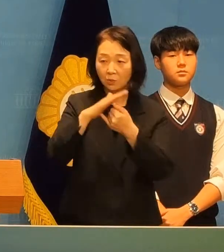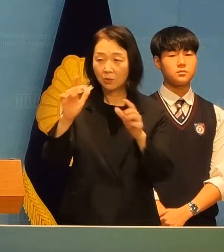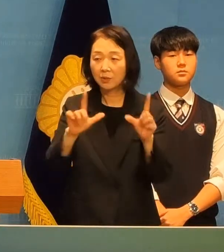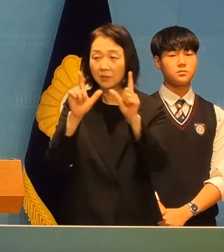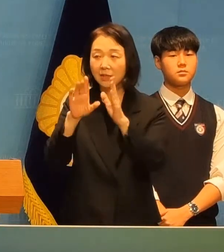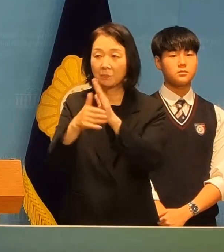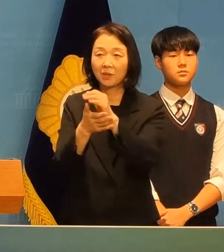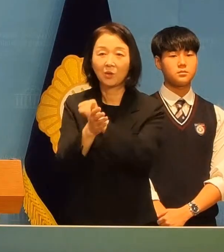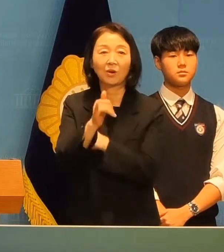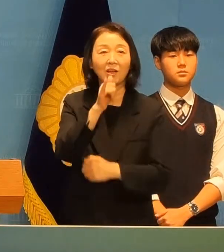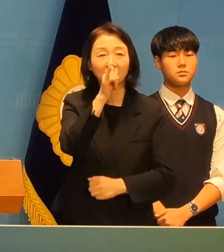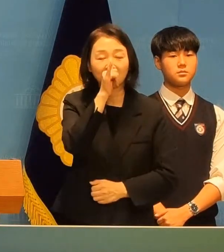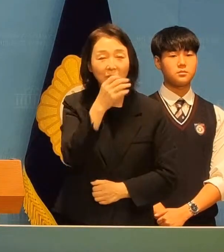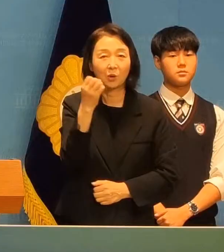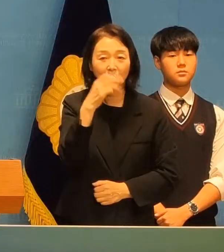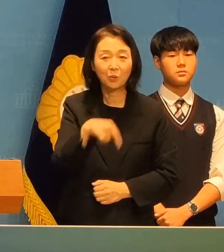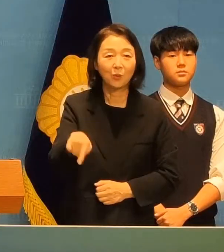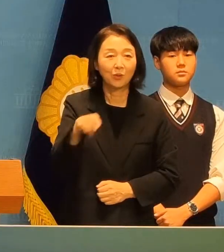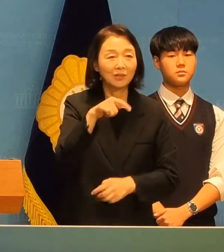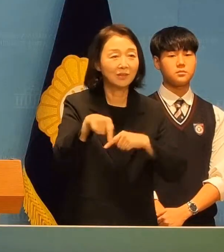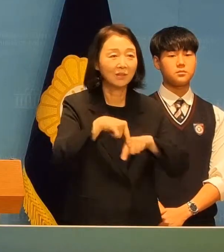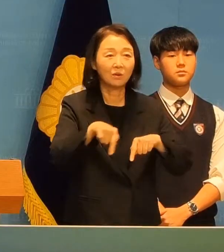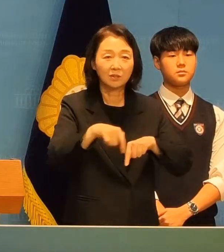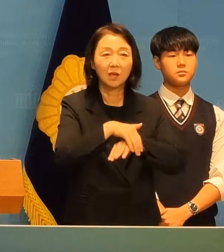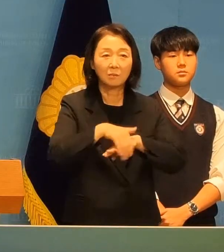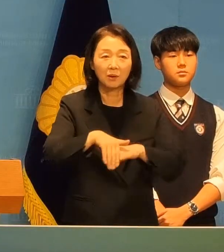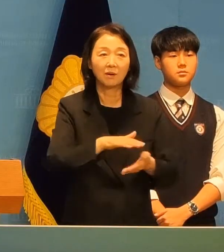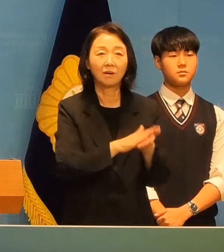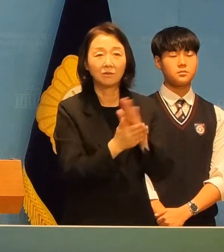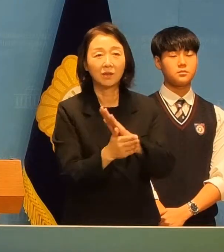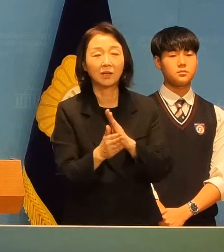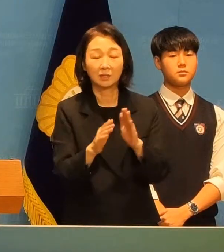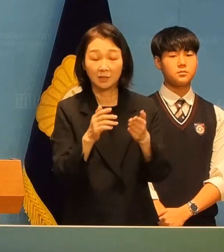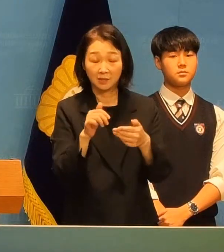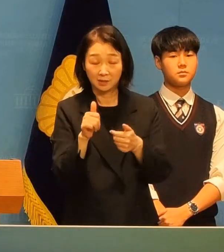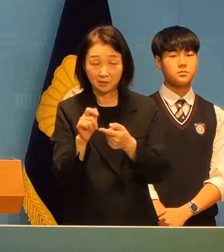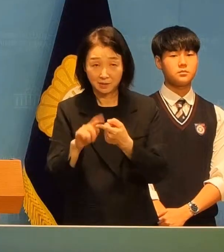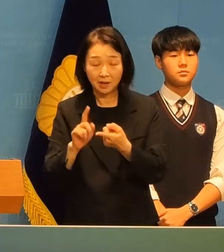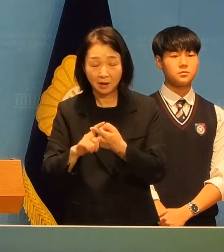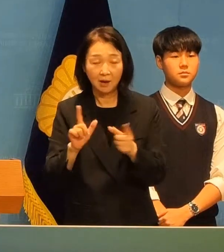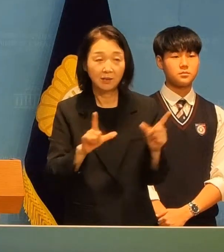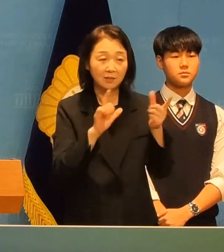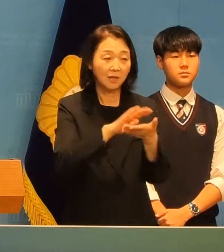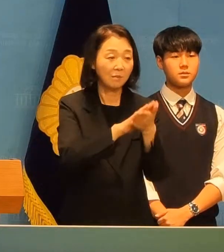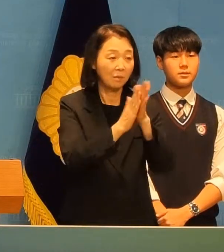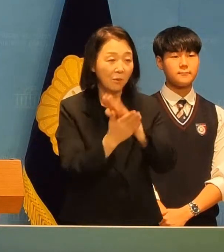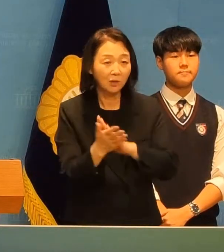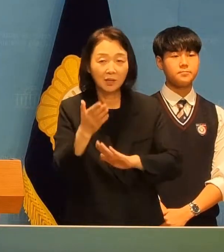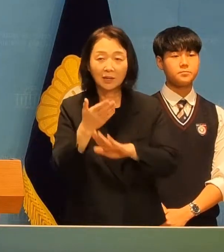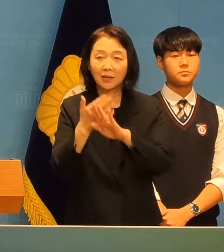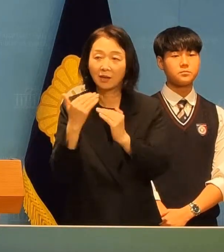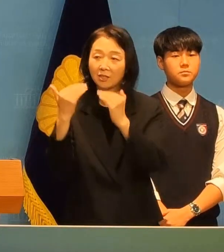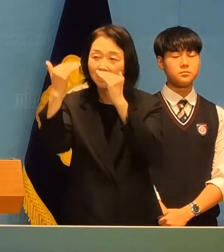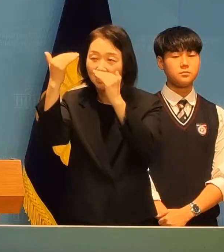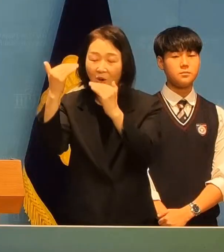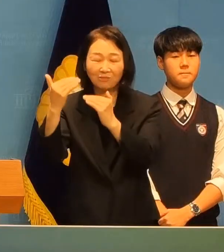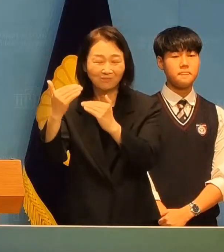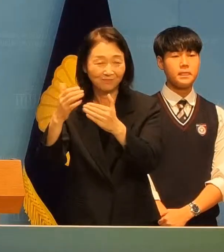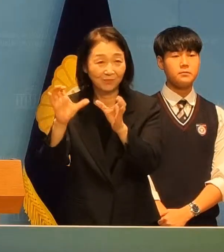부분에 영향을 미치고 이들은 정책의 변화에 따라 삶이 변화하는 정도가 다른 세대보다 월등히 클 수밖에